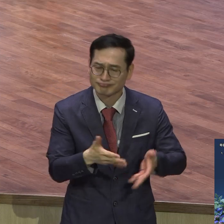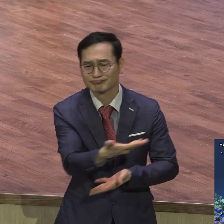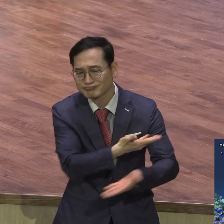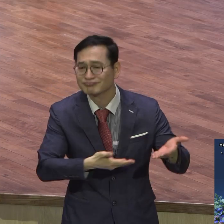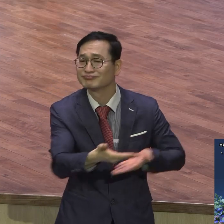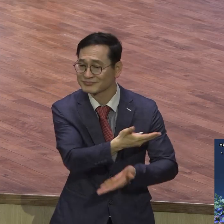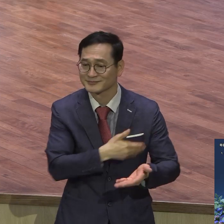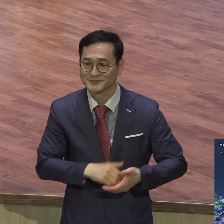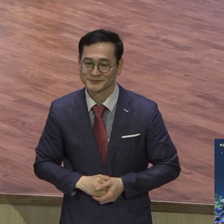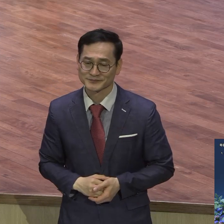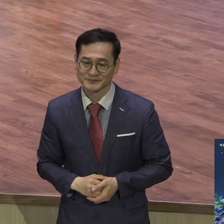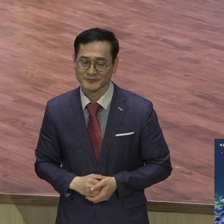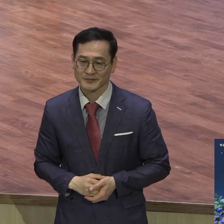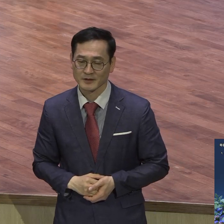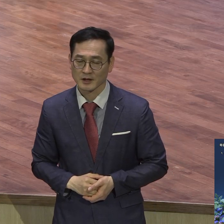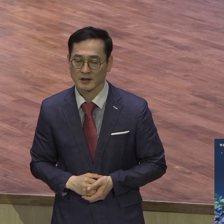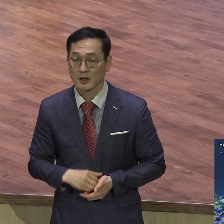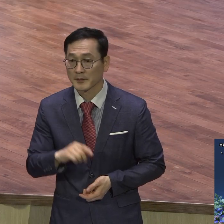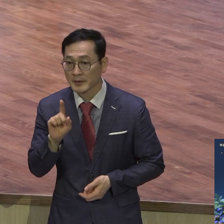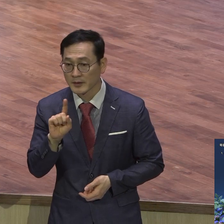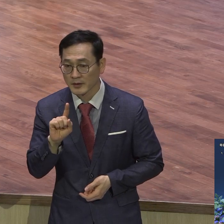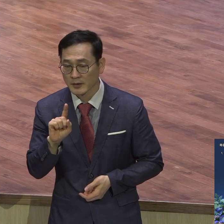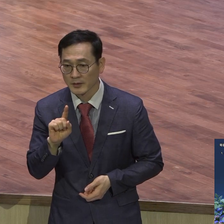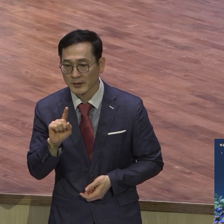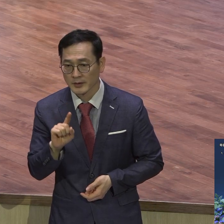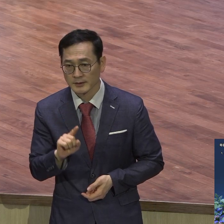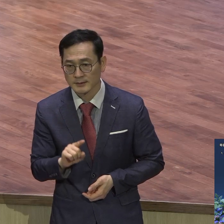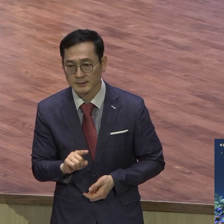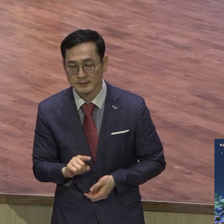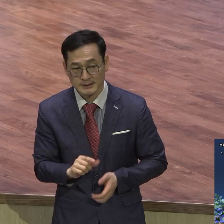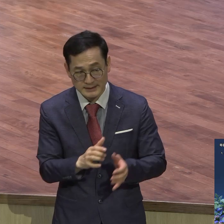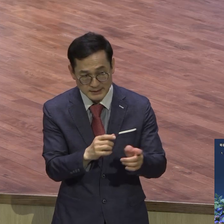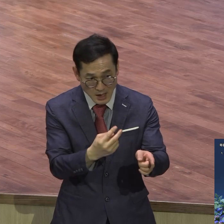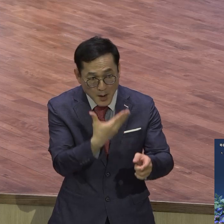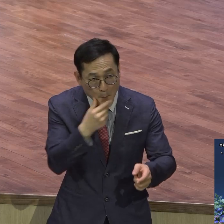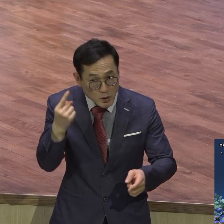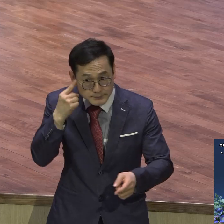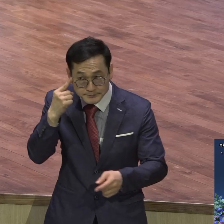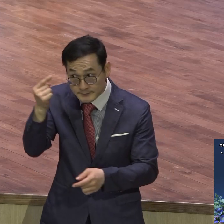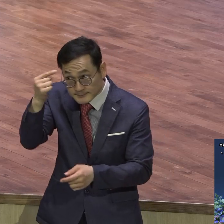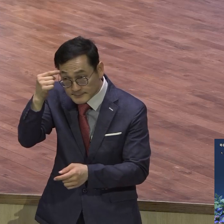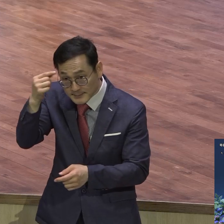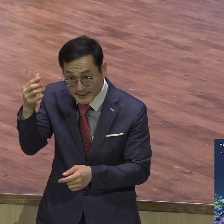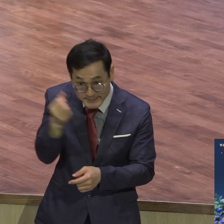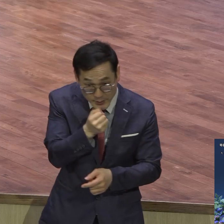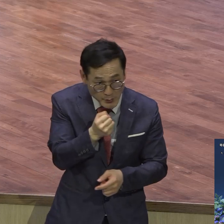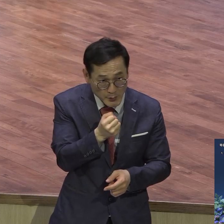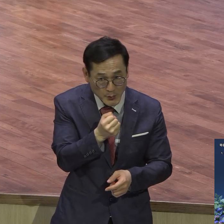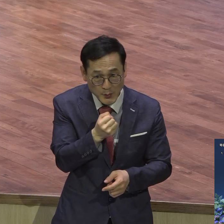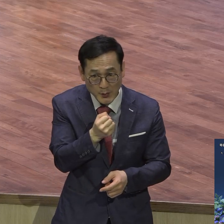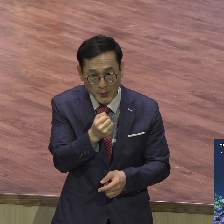무슨 말입니까? 결과적으로 우리가 다른 사람을 살리는 복음적 시각을 가지고 있으면